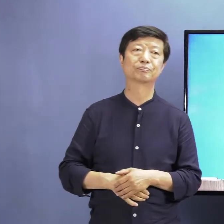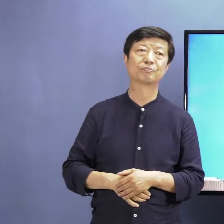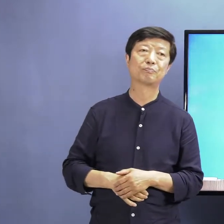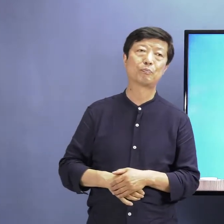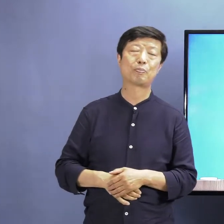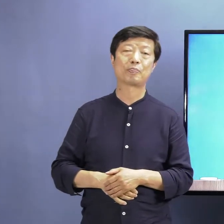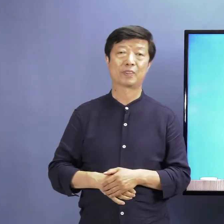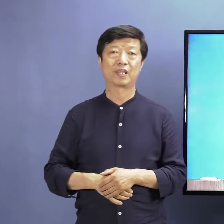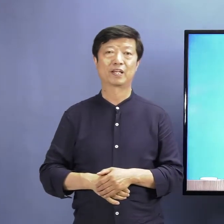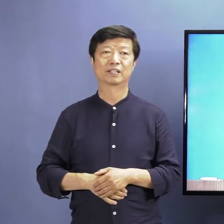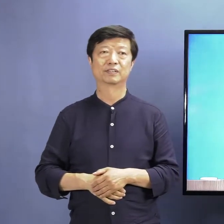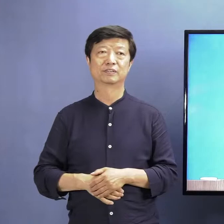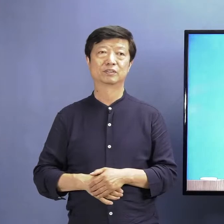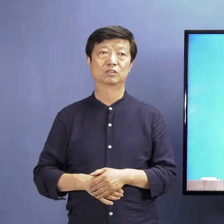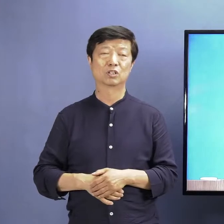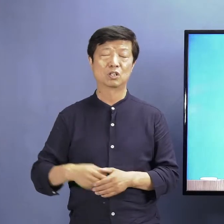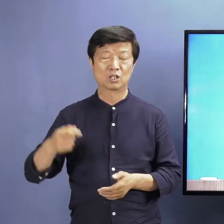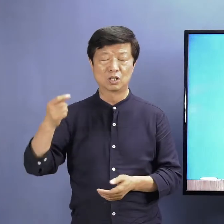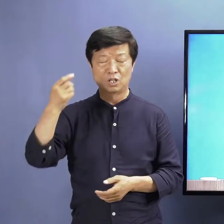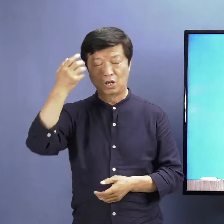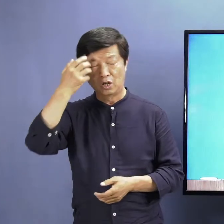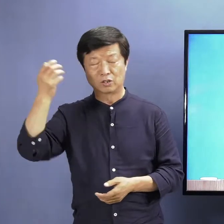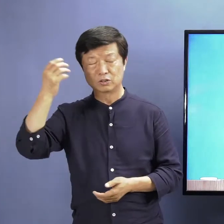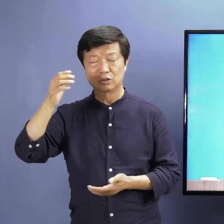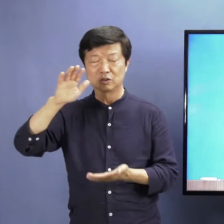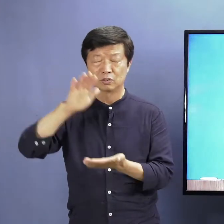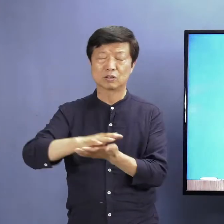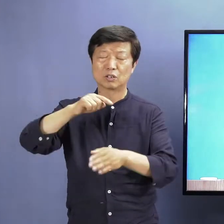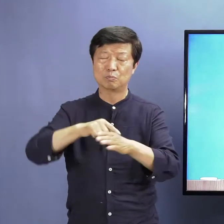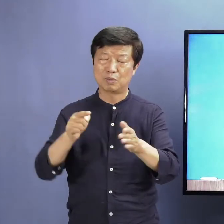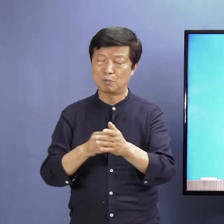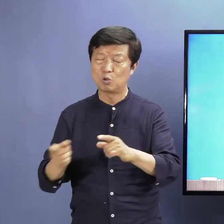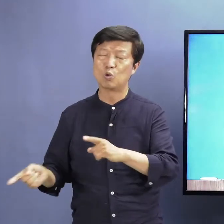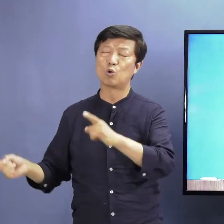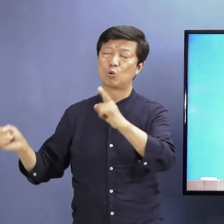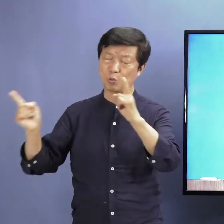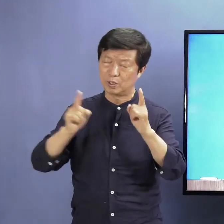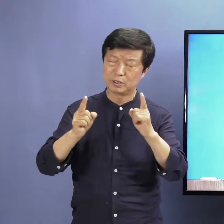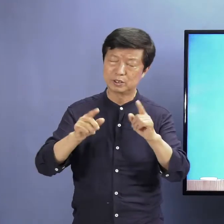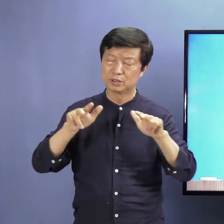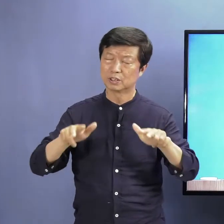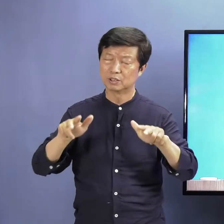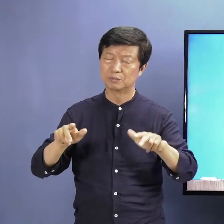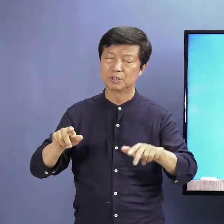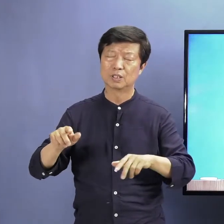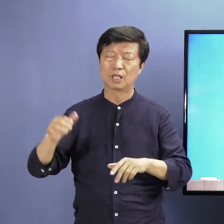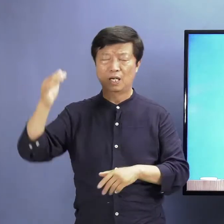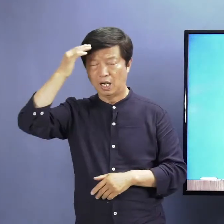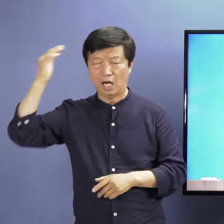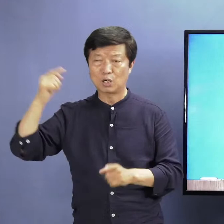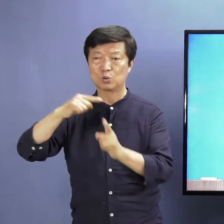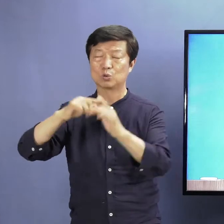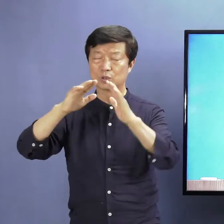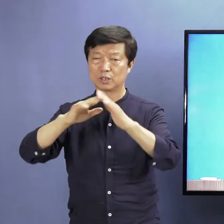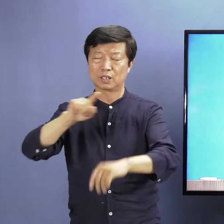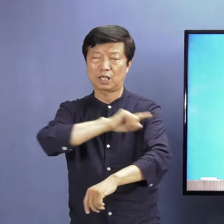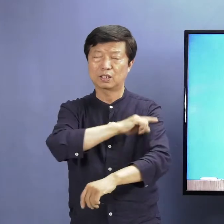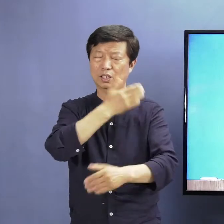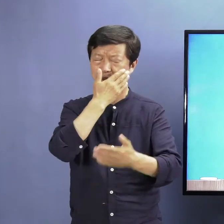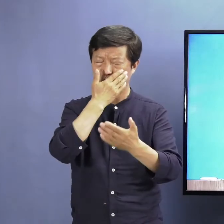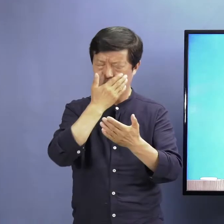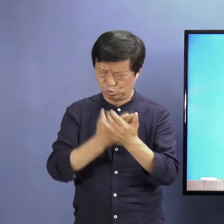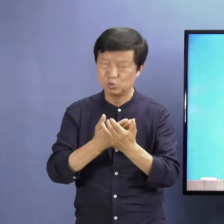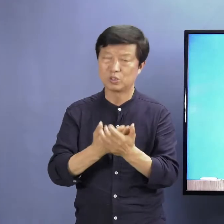예, 영적인 열정을 회복하는 게 어떤 면에서 이 시대의 한국 교회의 가장 중요한 주제가 아닐까 싶은